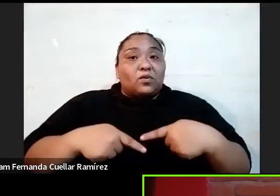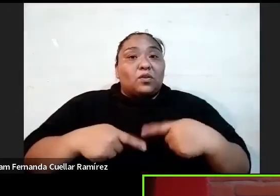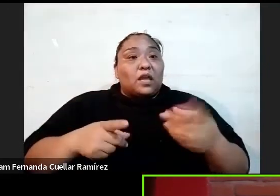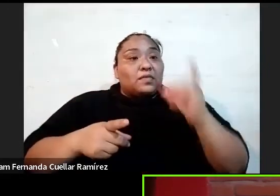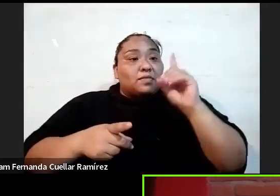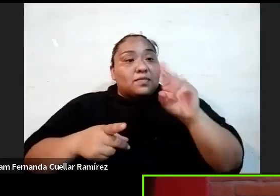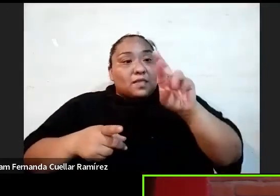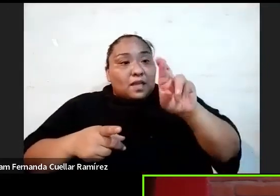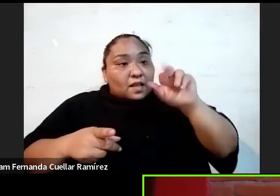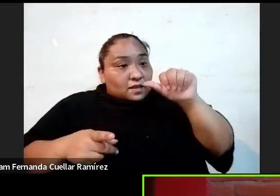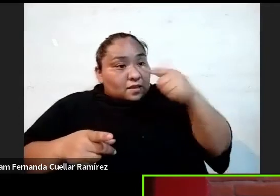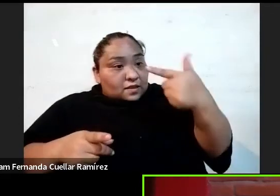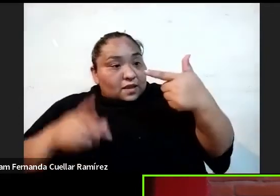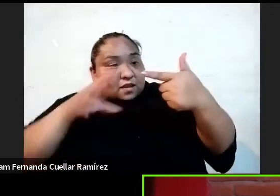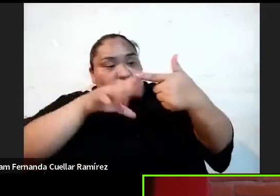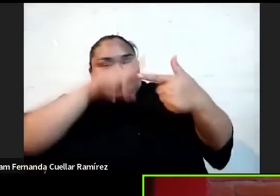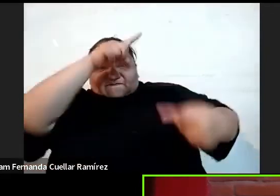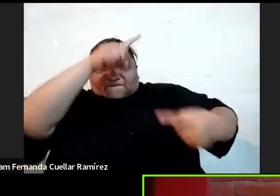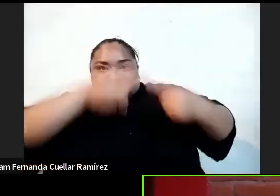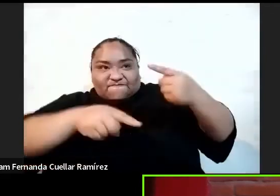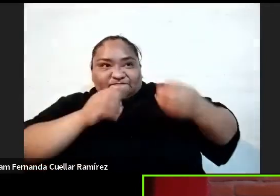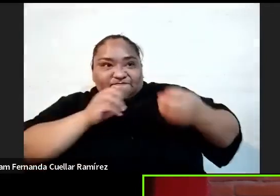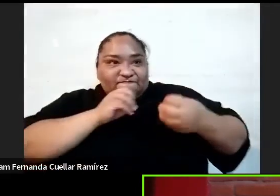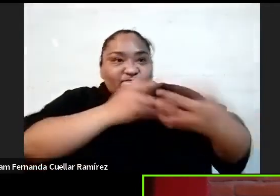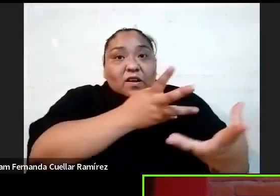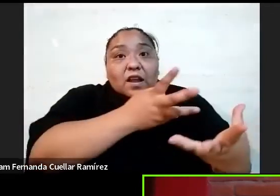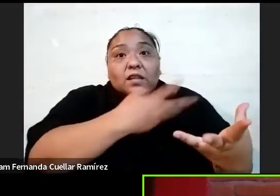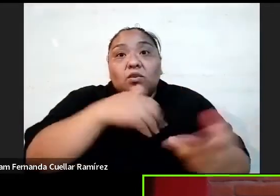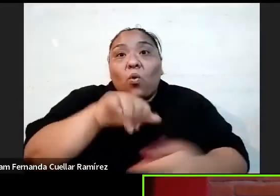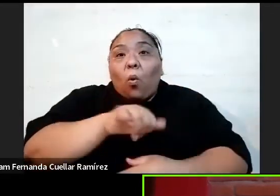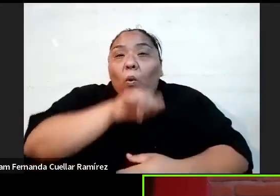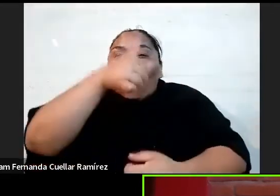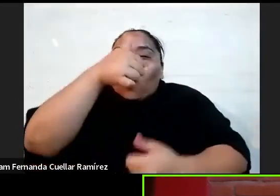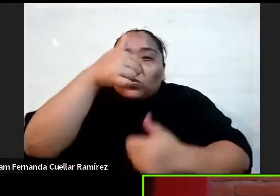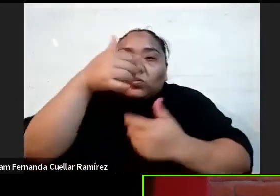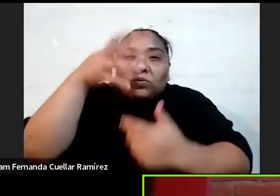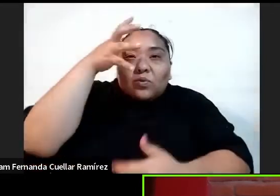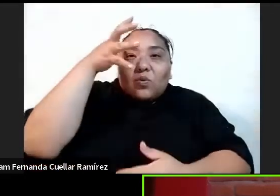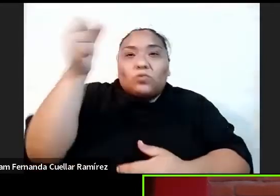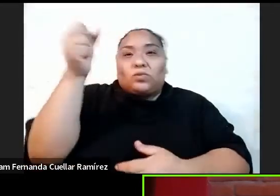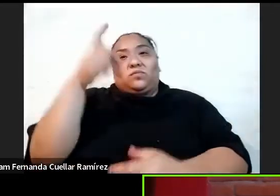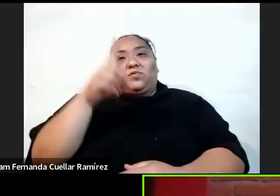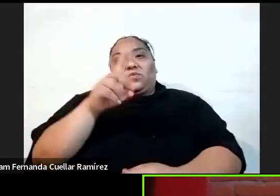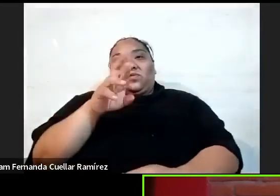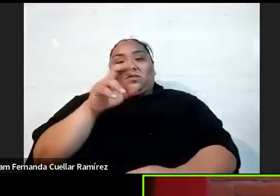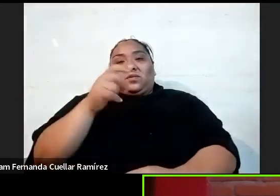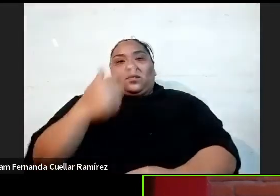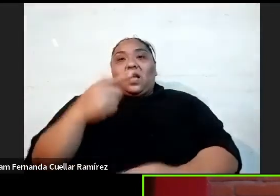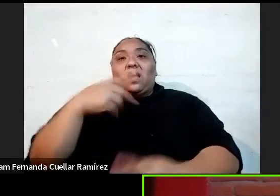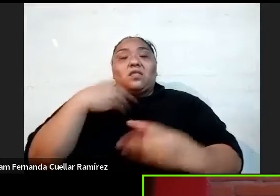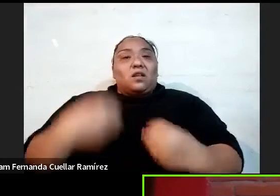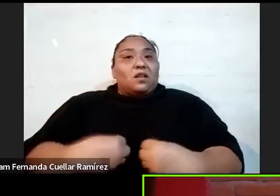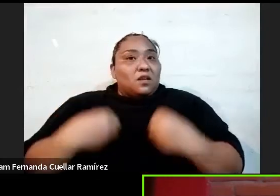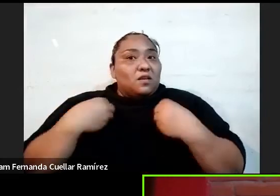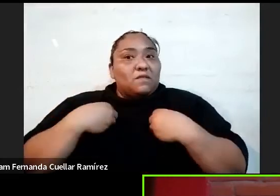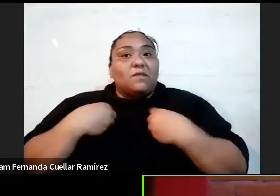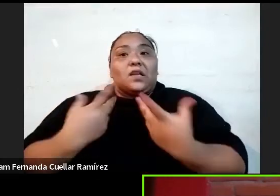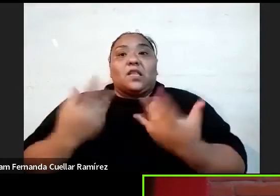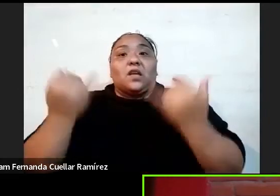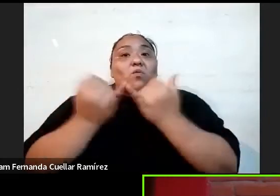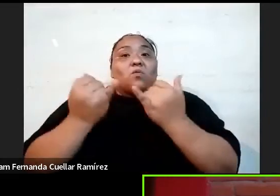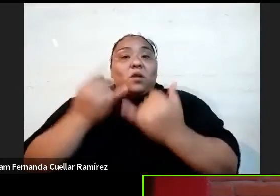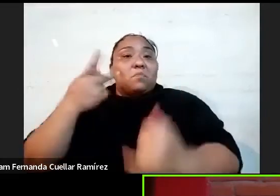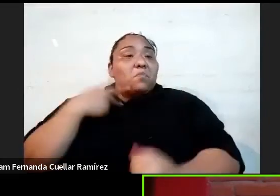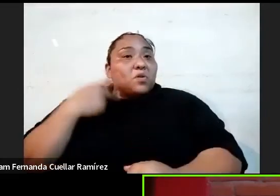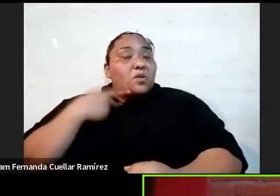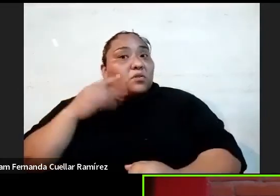casilla, desde su propio contexto, de sus vidas y contexto incluso político,